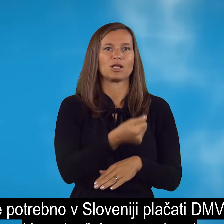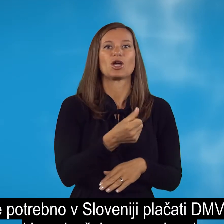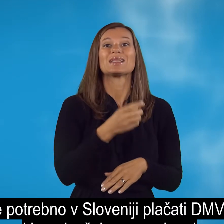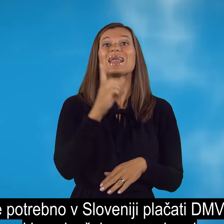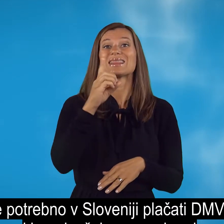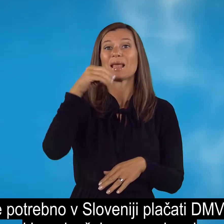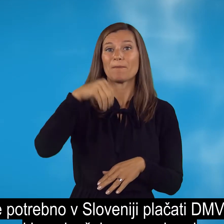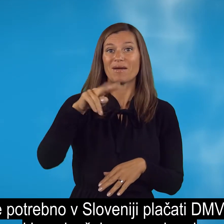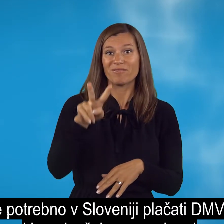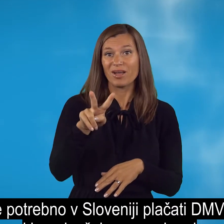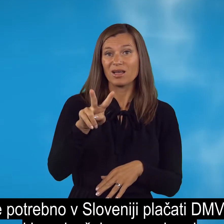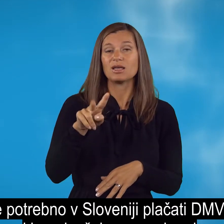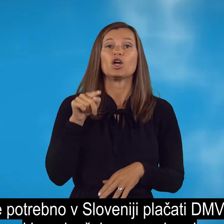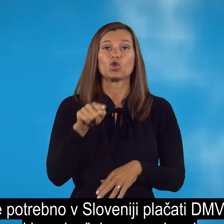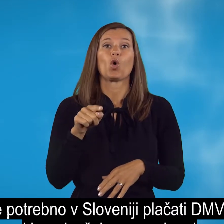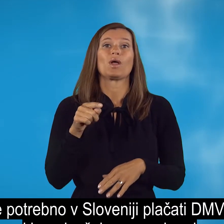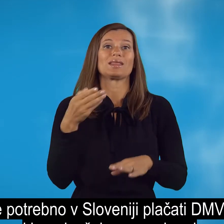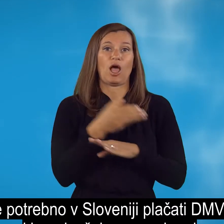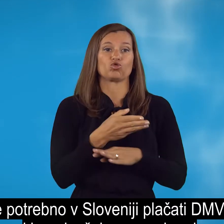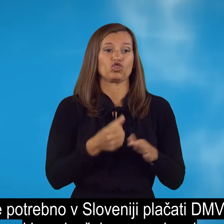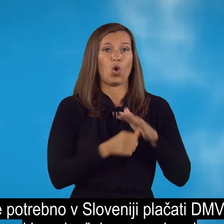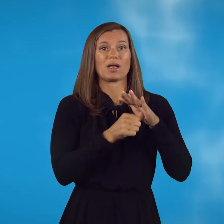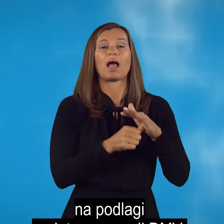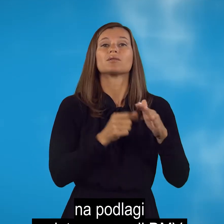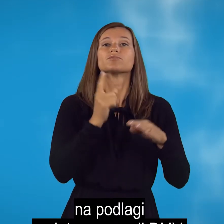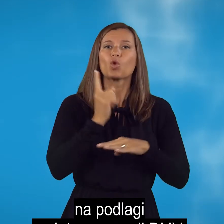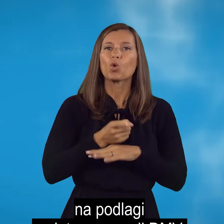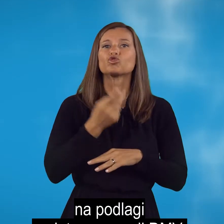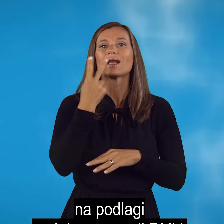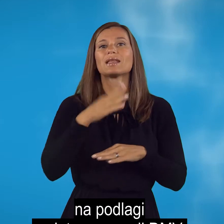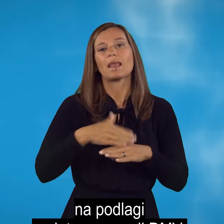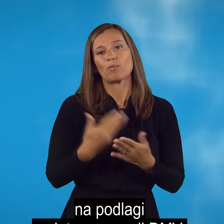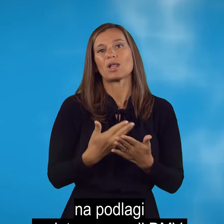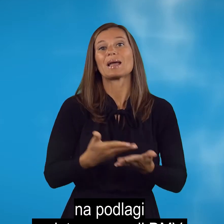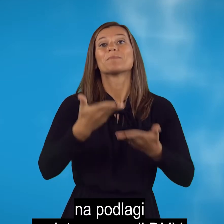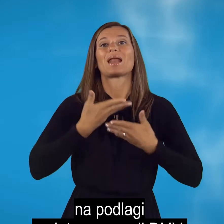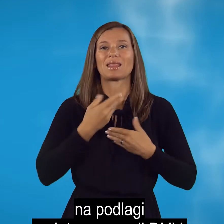plačati DMV, ki ga davčni organ odmeri na podlagi prejete napovedi DMV.